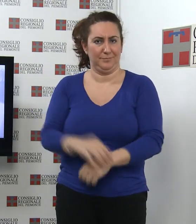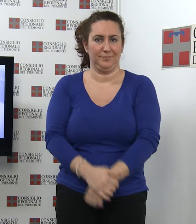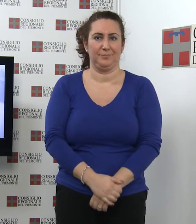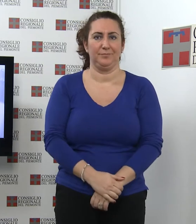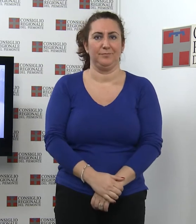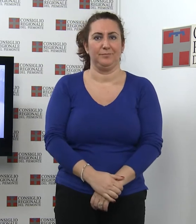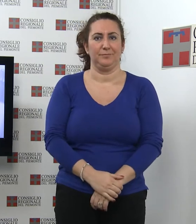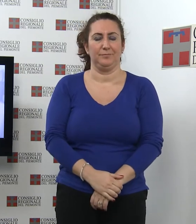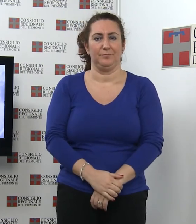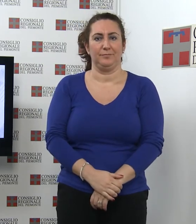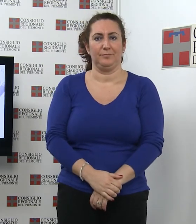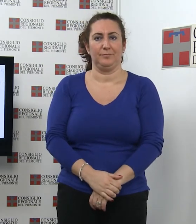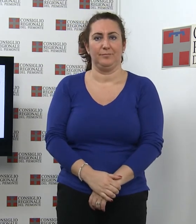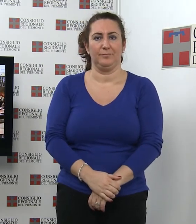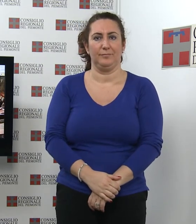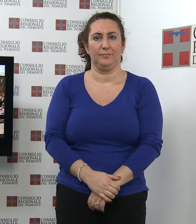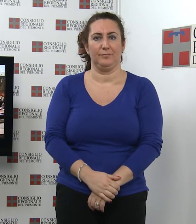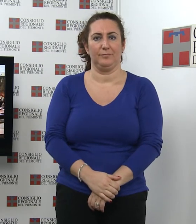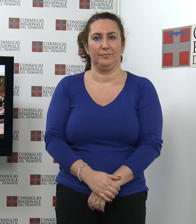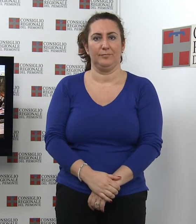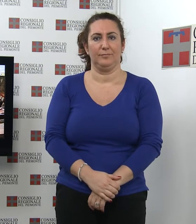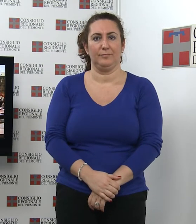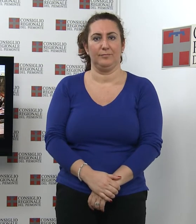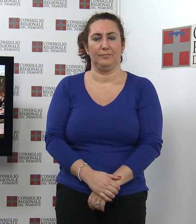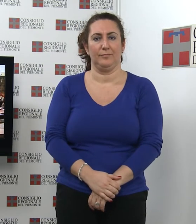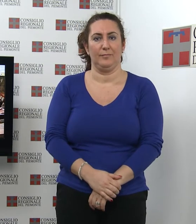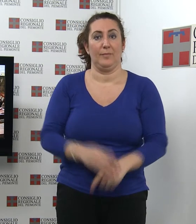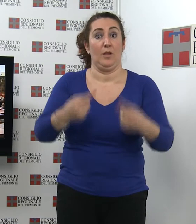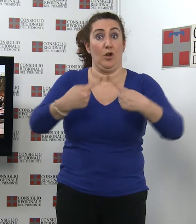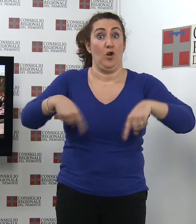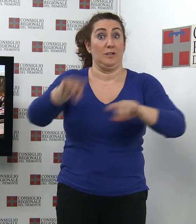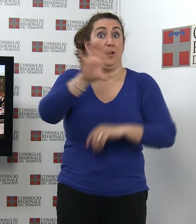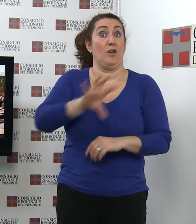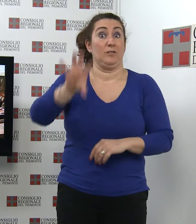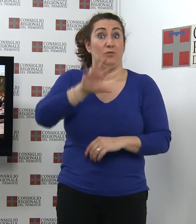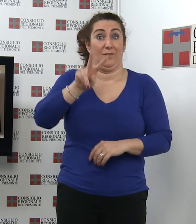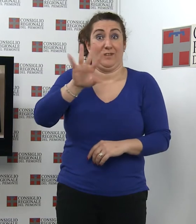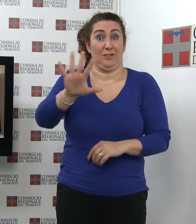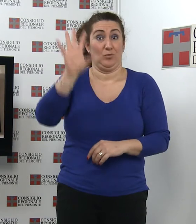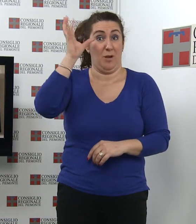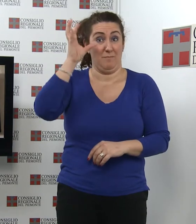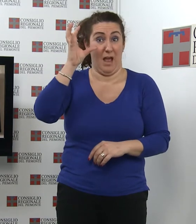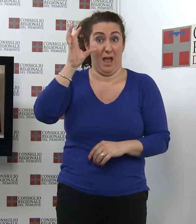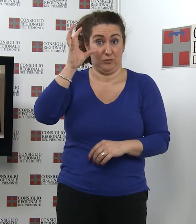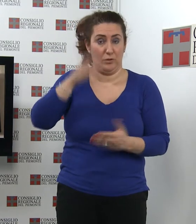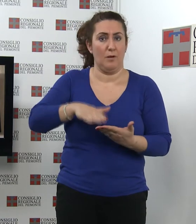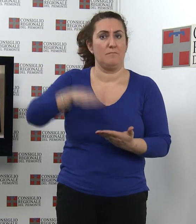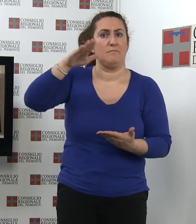In primo piano. Il Consiglio regionale, nella seduta del 25 marzo, ha votato a maggioranza e a scrutinio segreto